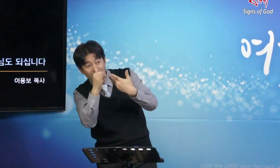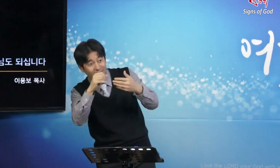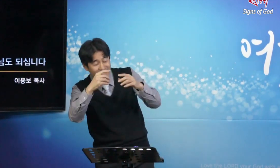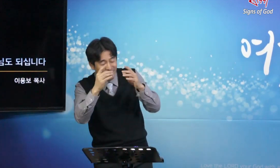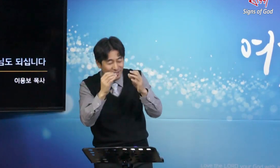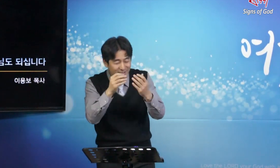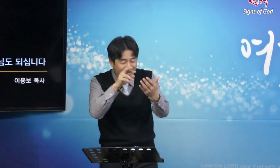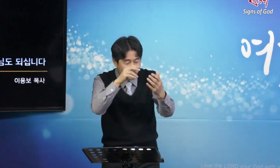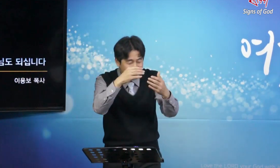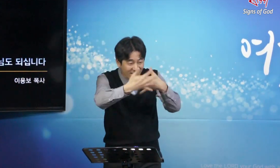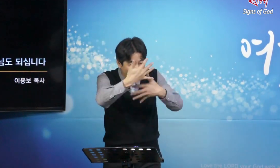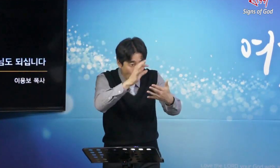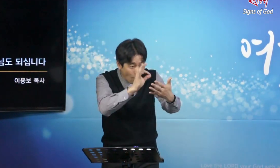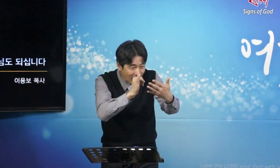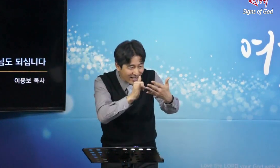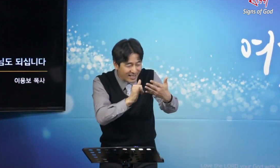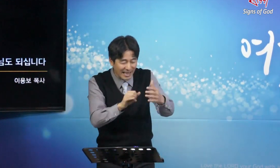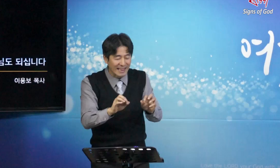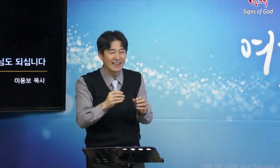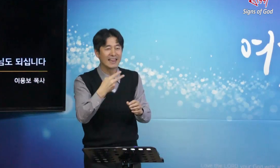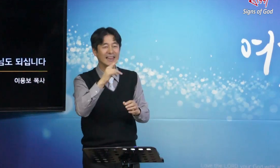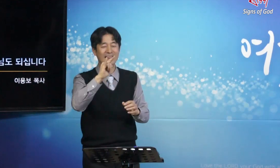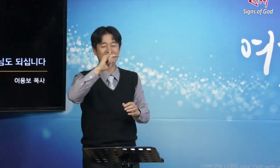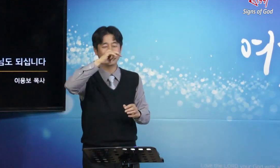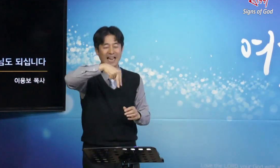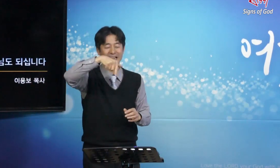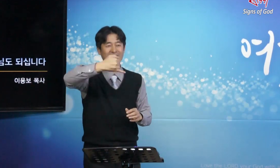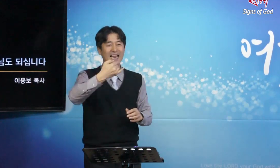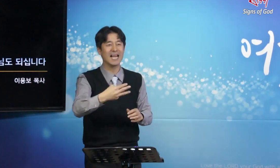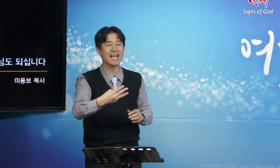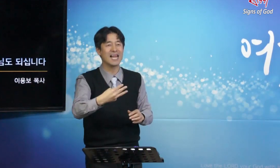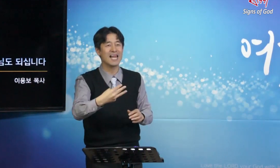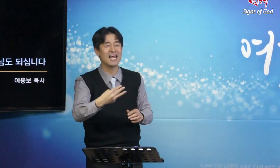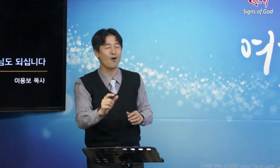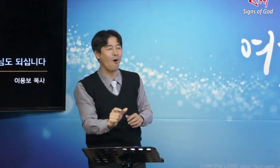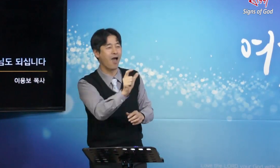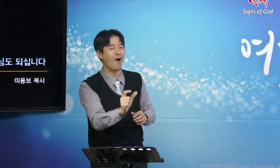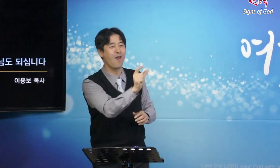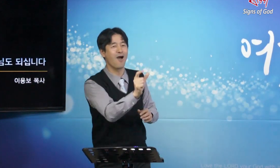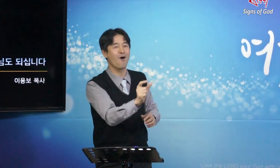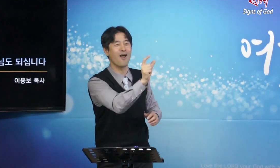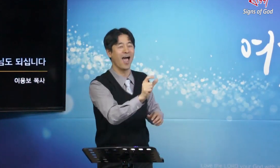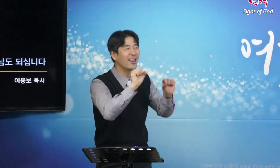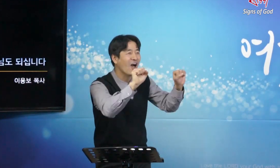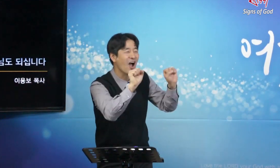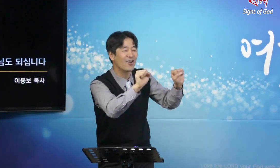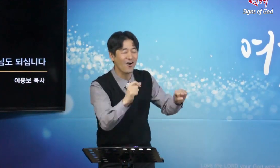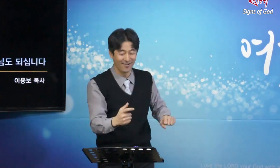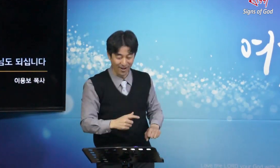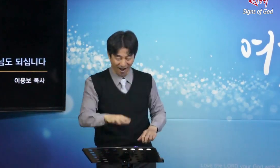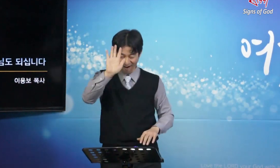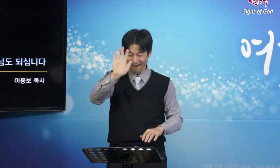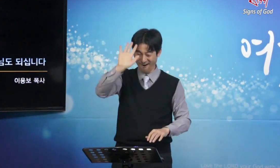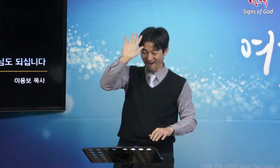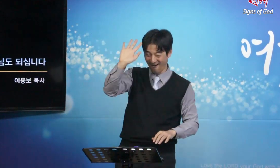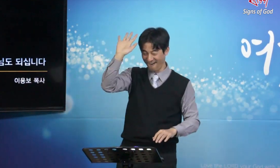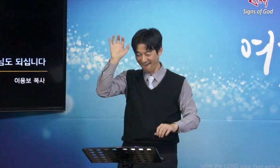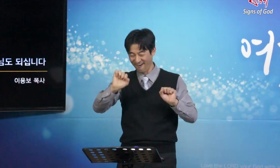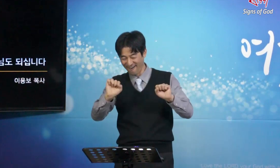그 영상을 보는 사람들이 그 댓글을 계속 올리면 그것에